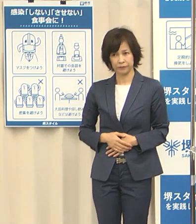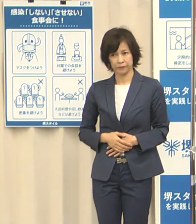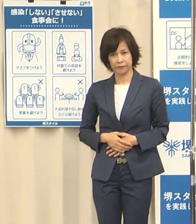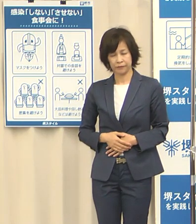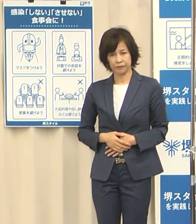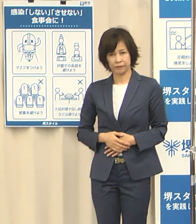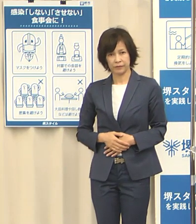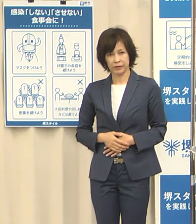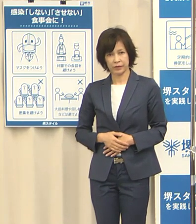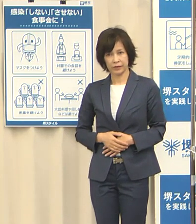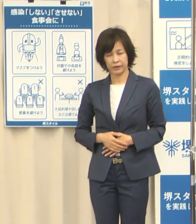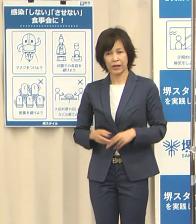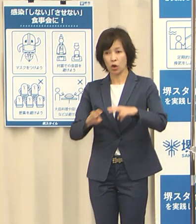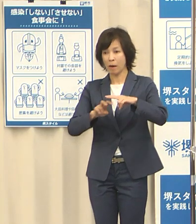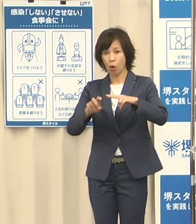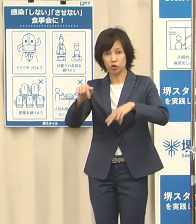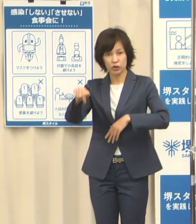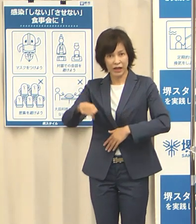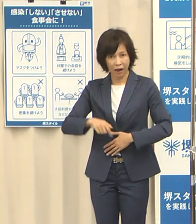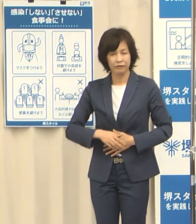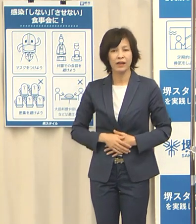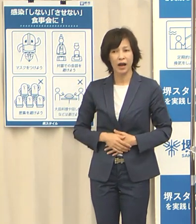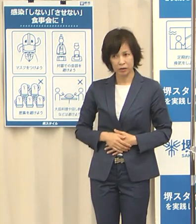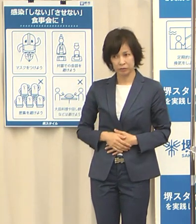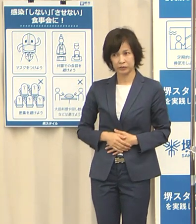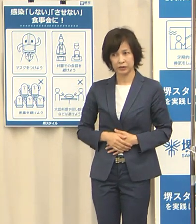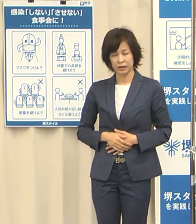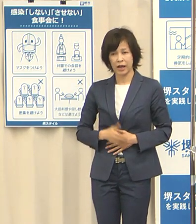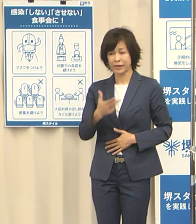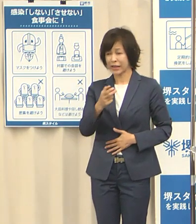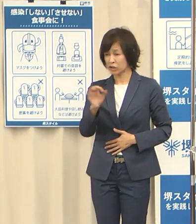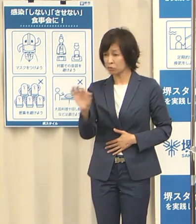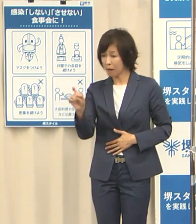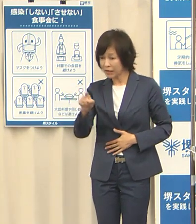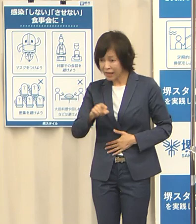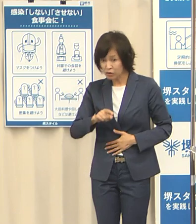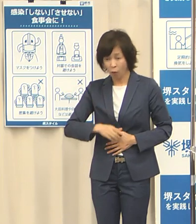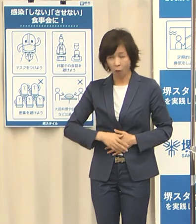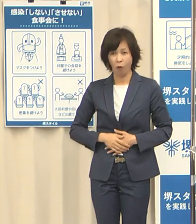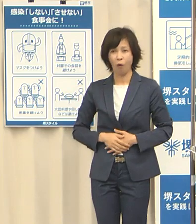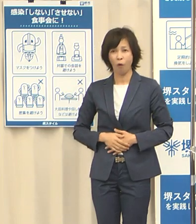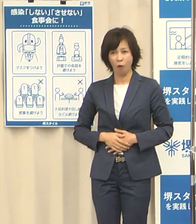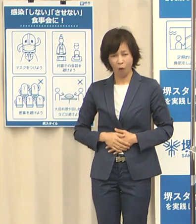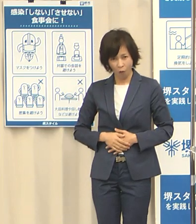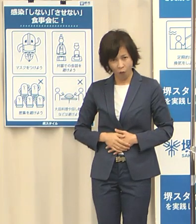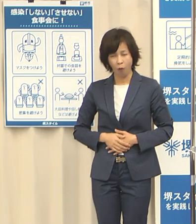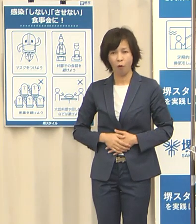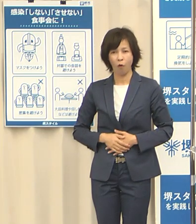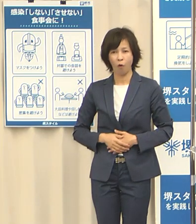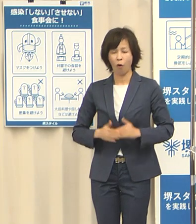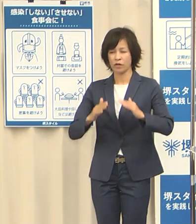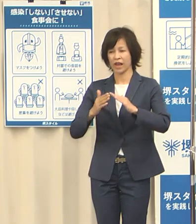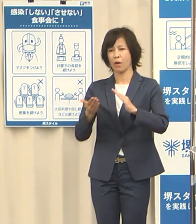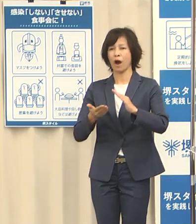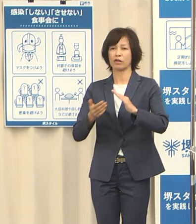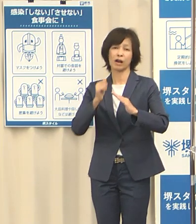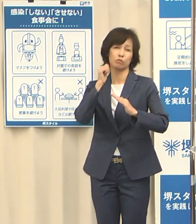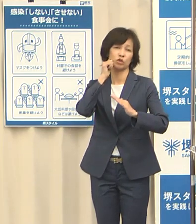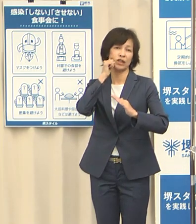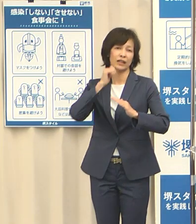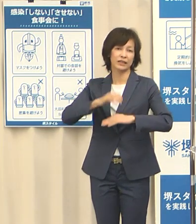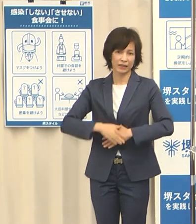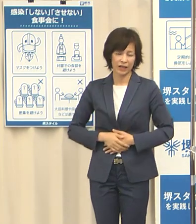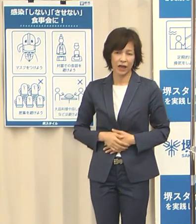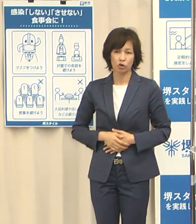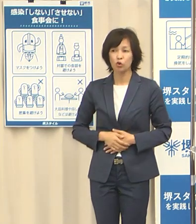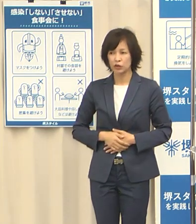割をテレワークにするというのはもう実現不可能ですし、その業種業種で変わってくると思うんですが、特にデスクワ